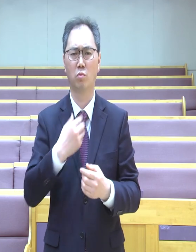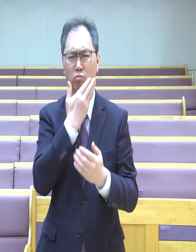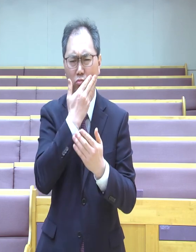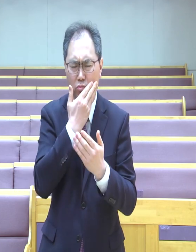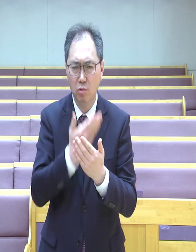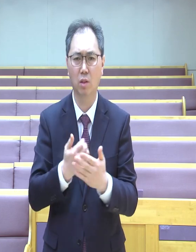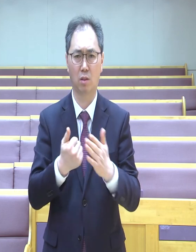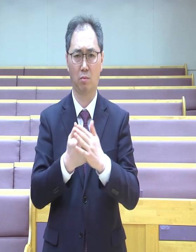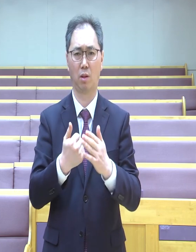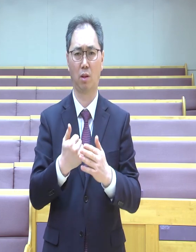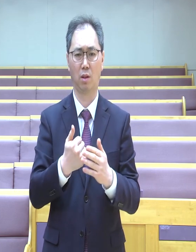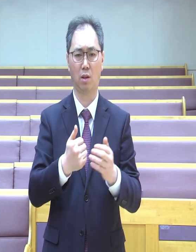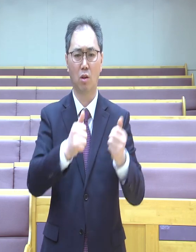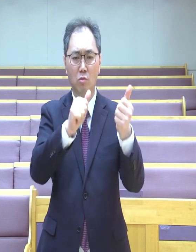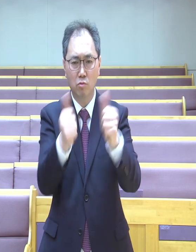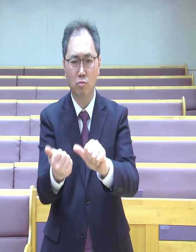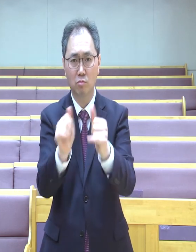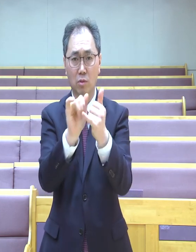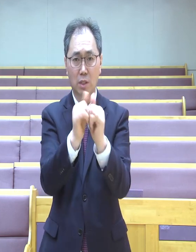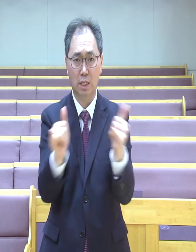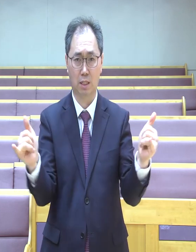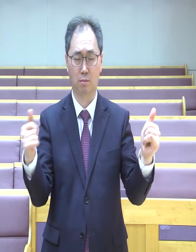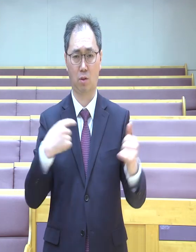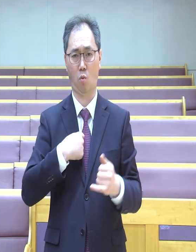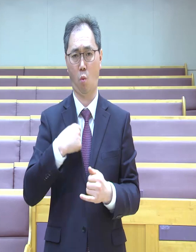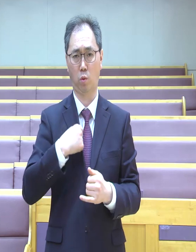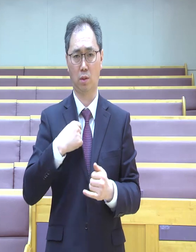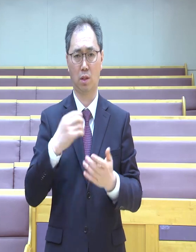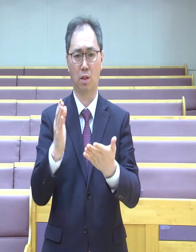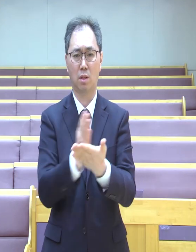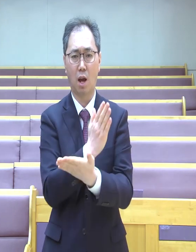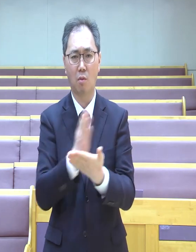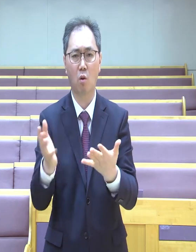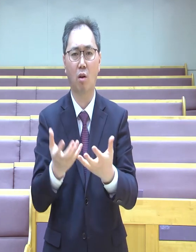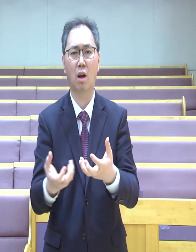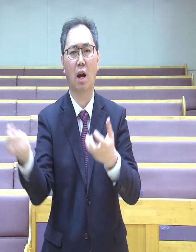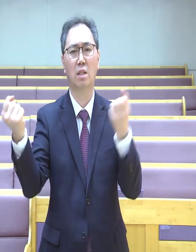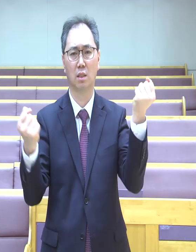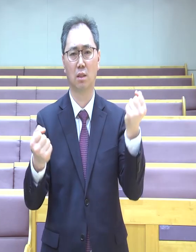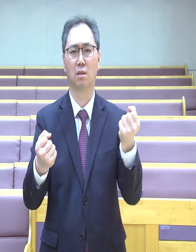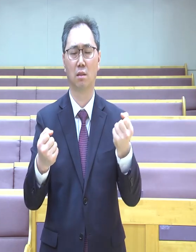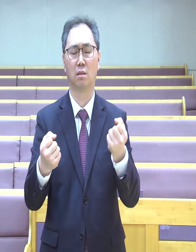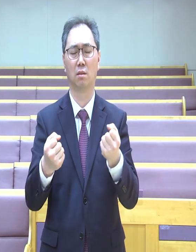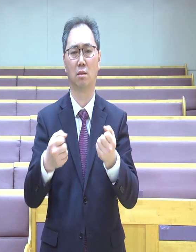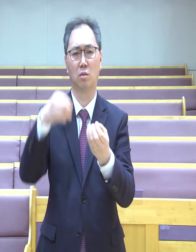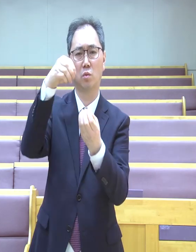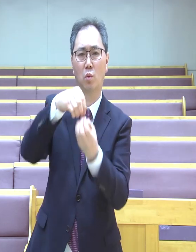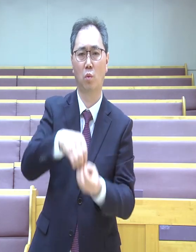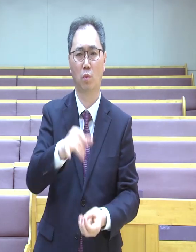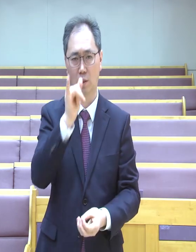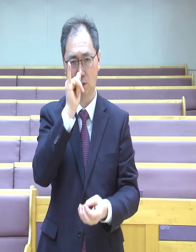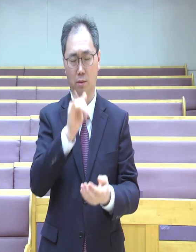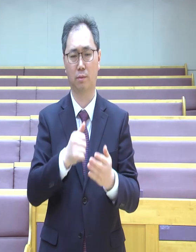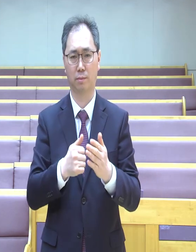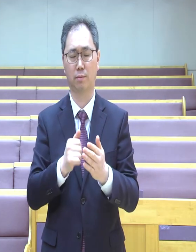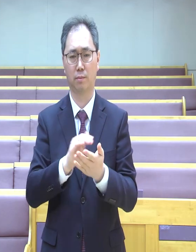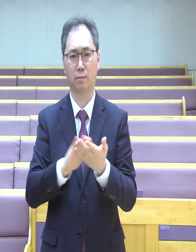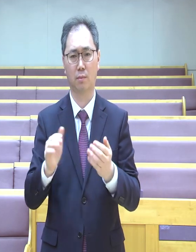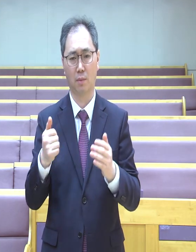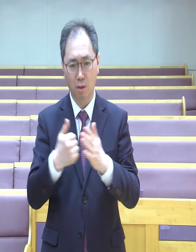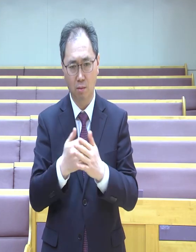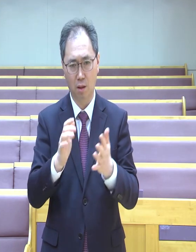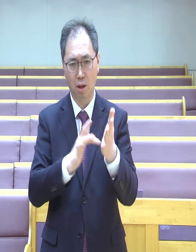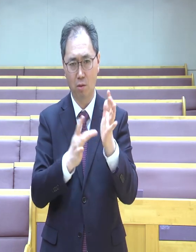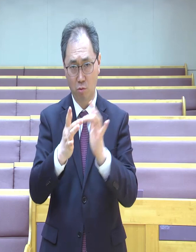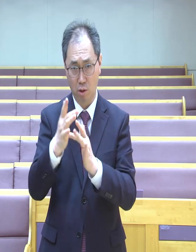나눠 갖는 그와 같은 풍습이 있었습니다. 그래서 예수님의 겉옷을 4명이 한 기씩